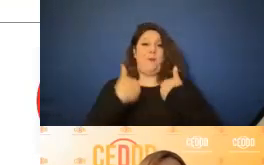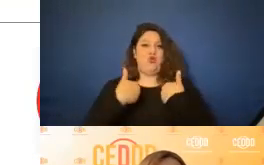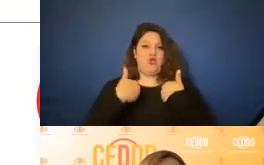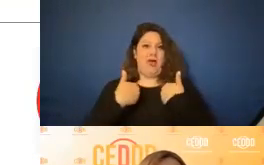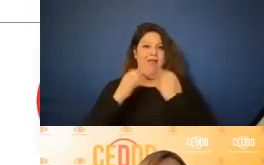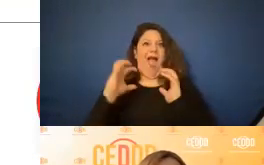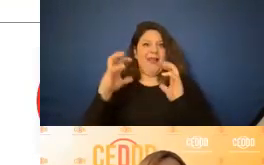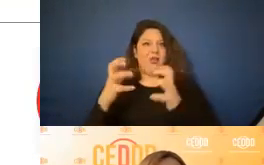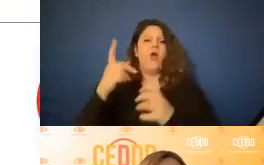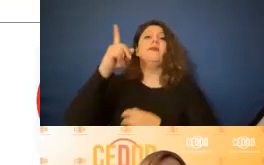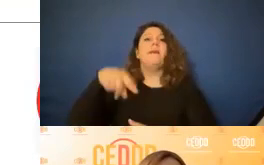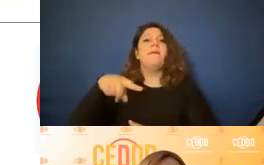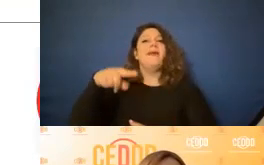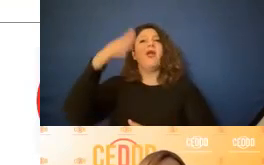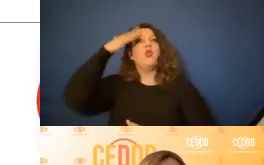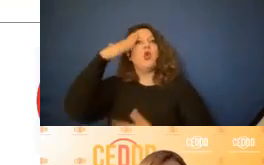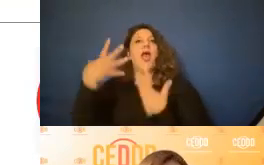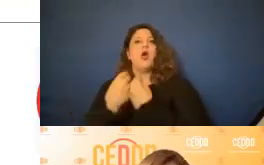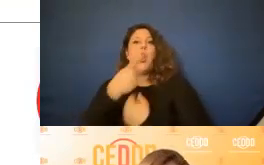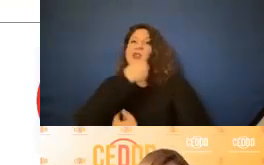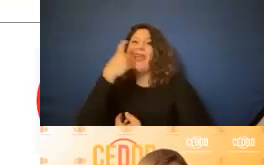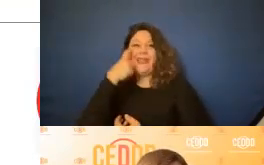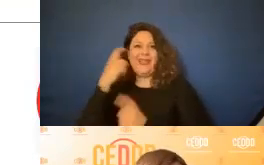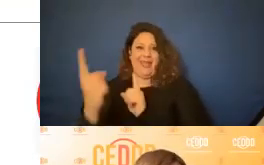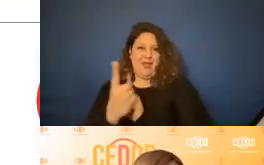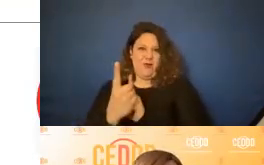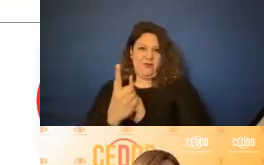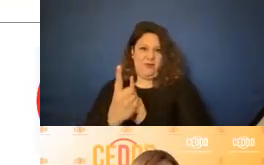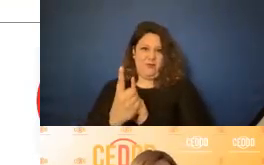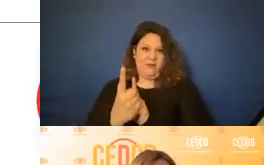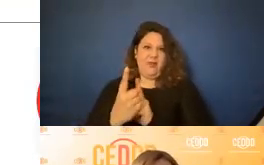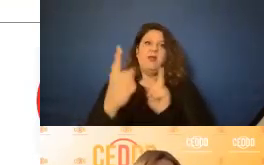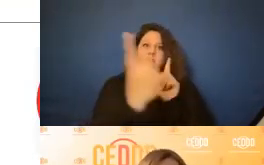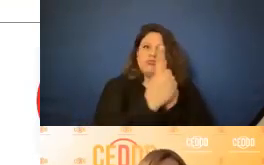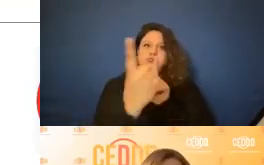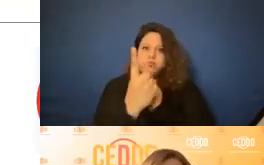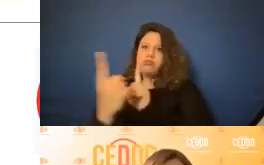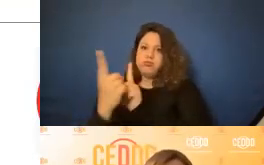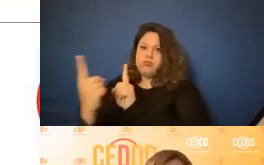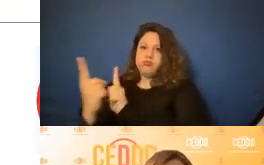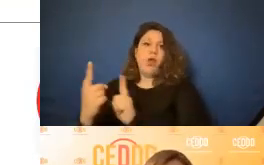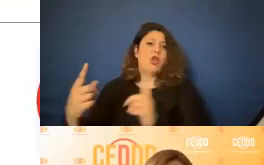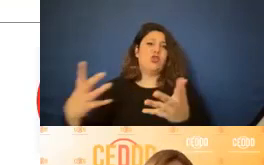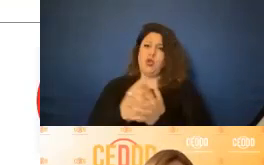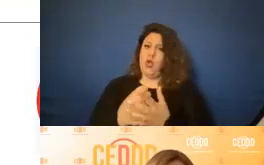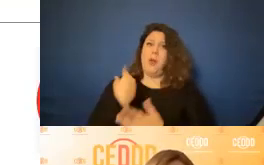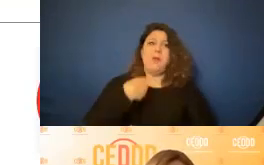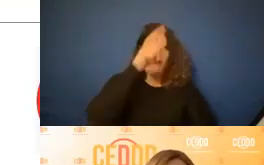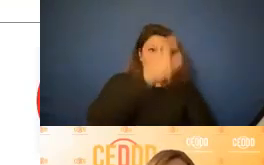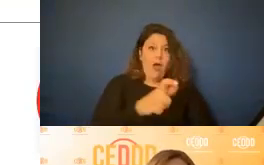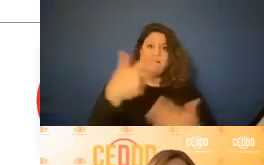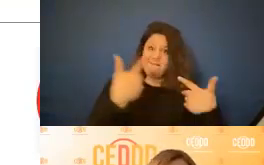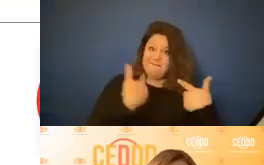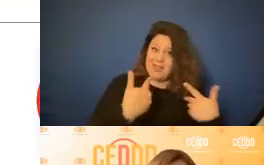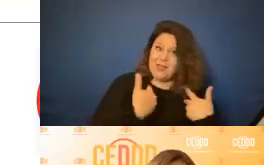el acompañamiento y el bienestar de la víctima. Pero hay que hablar con todos, tanto con la víctima como con el agresor